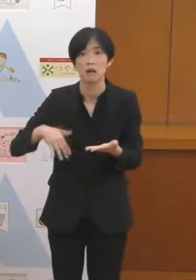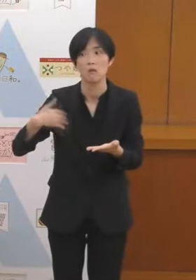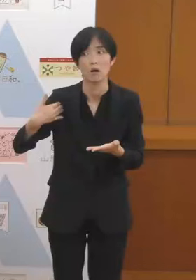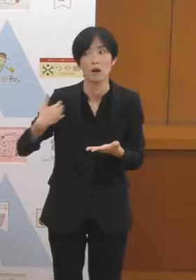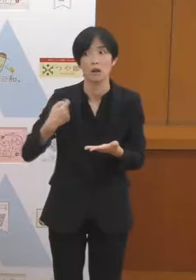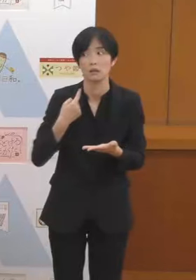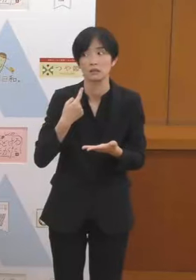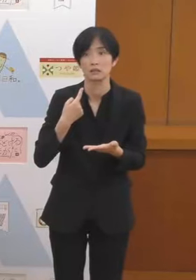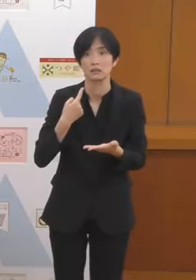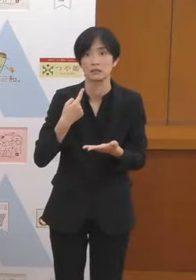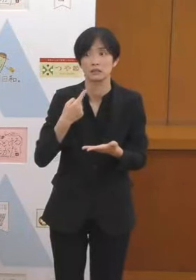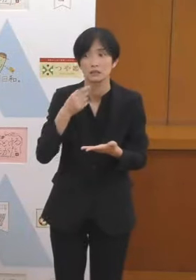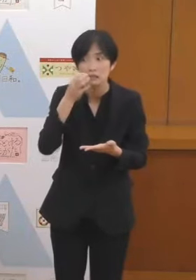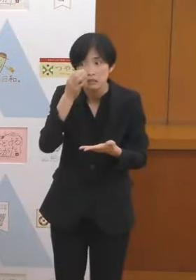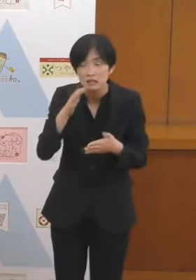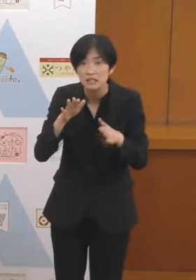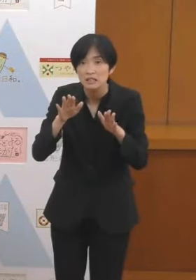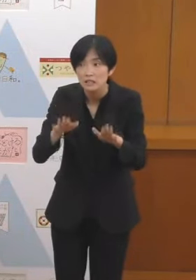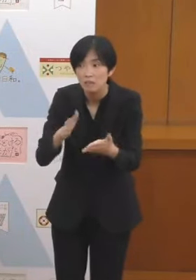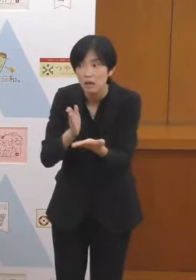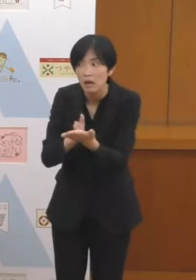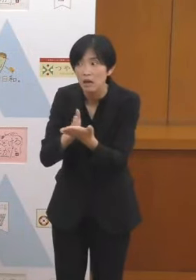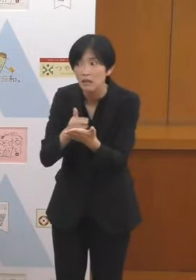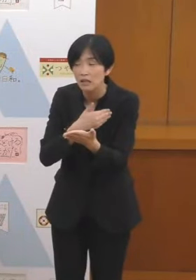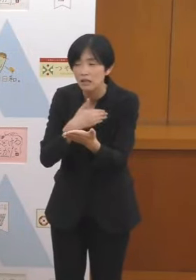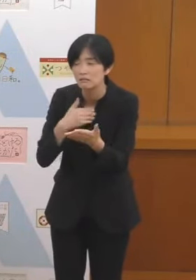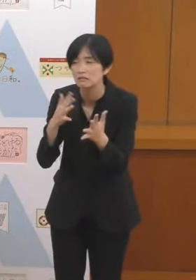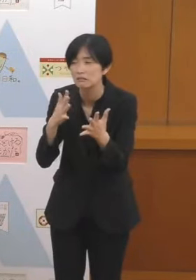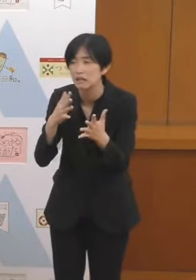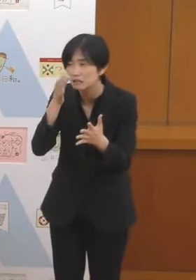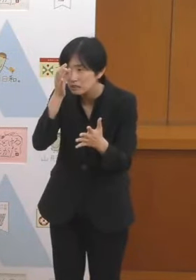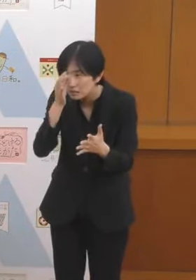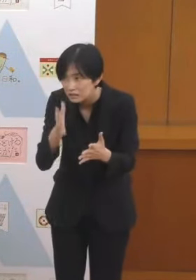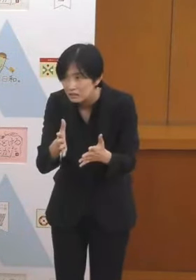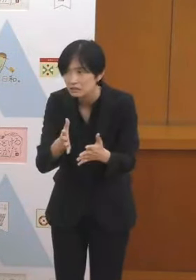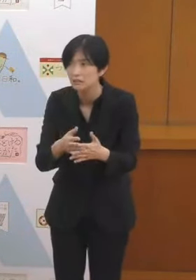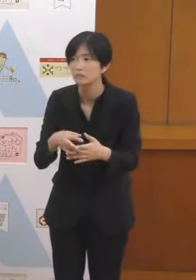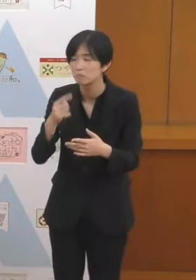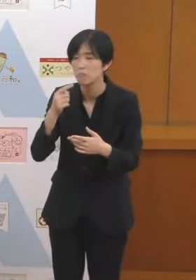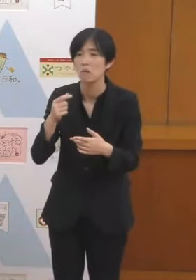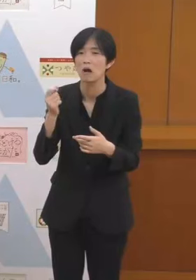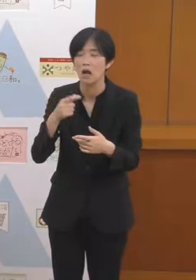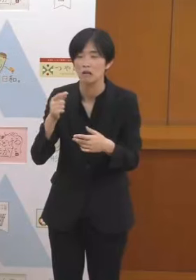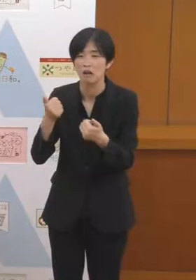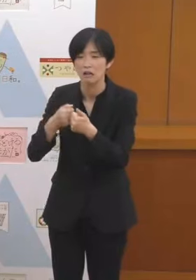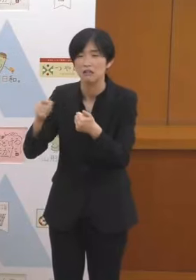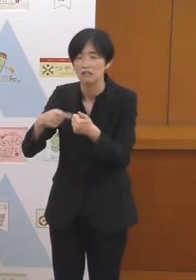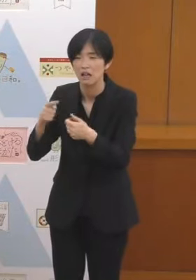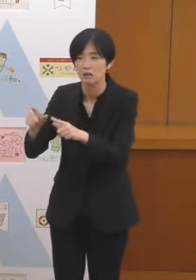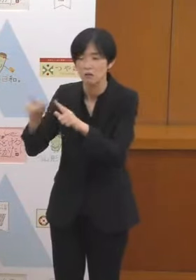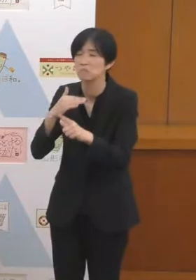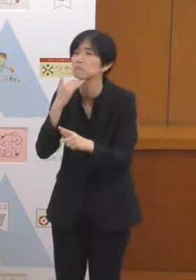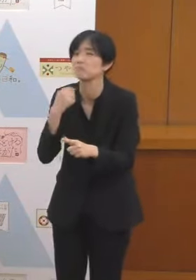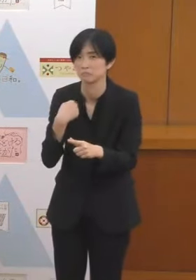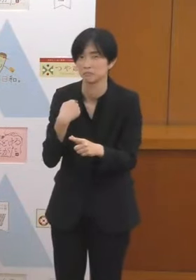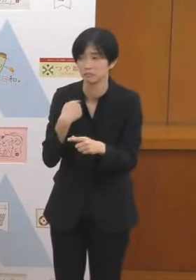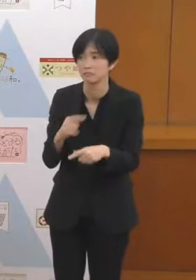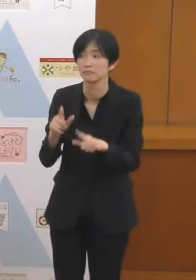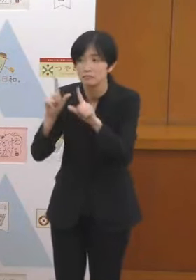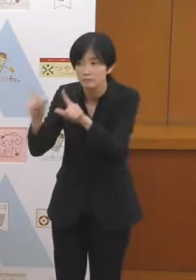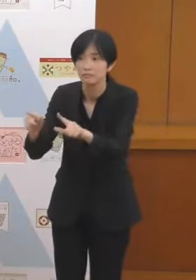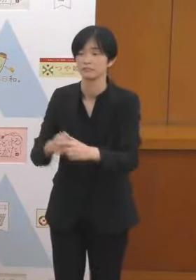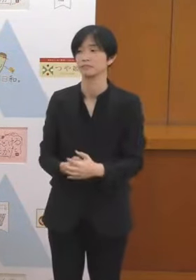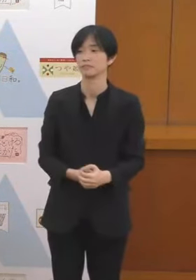あの申し訳ありませんがこの場ではちょっとお答えできないです私も早く知りたいですそうですねはい分かりましたありがとうござい